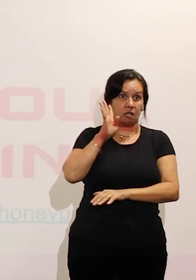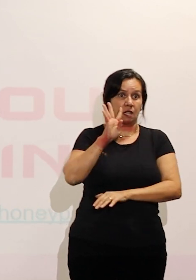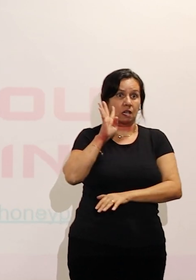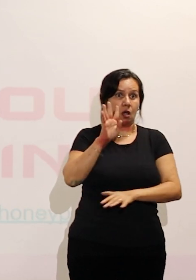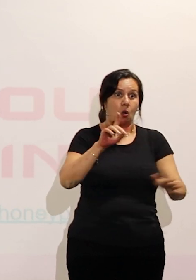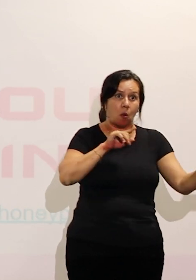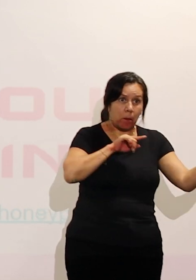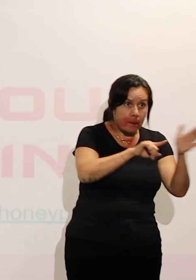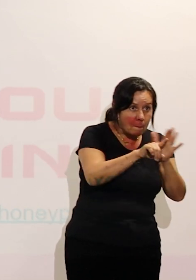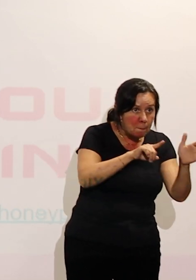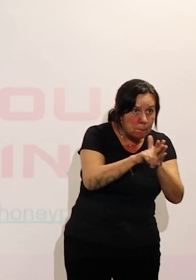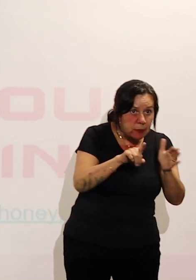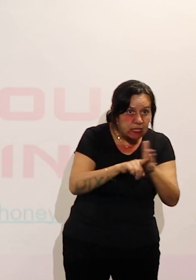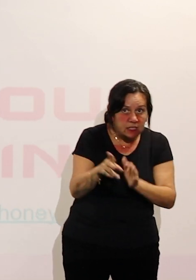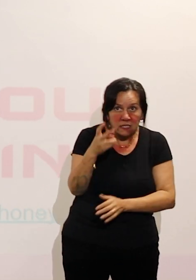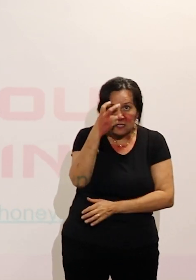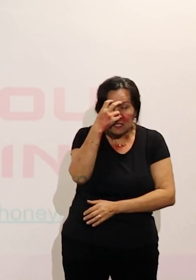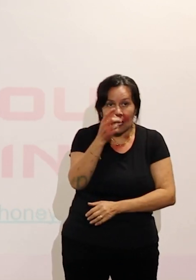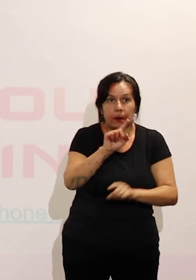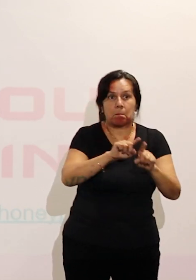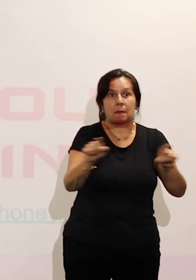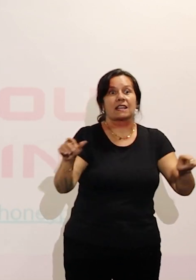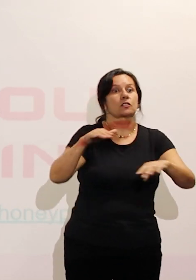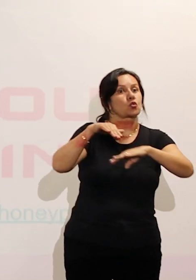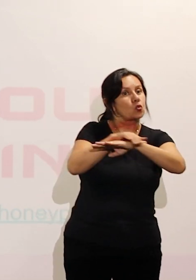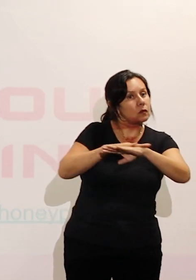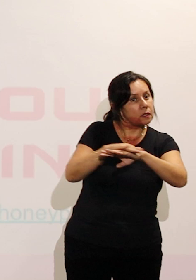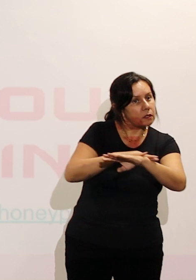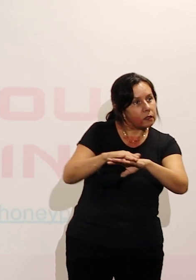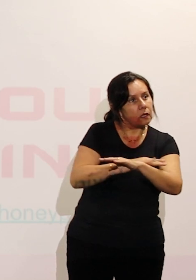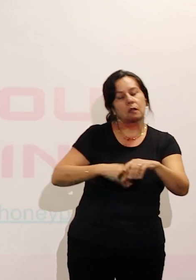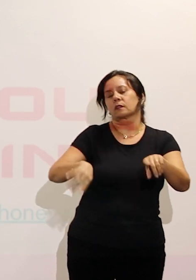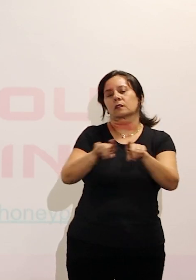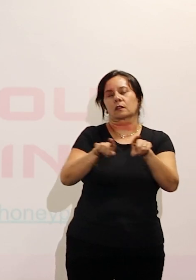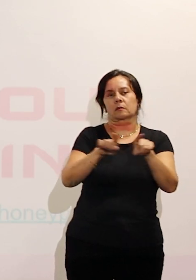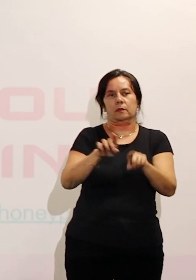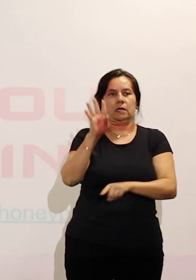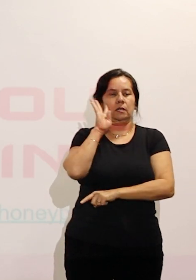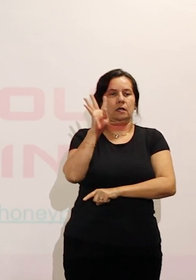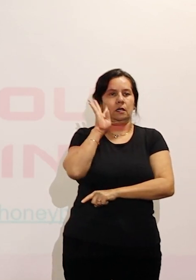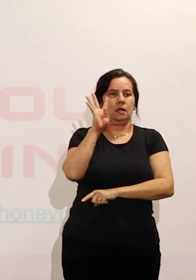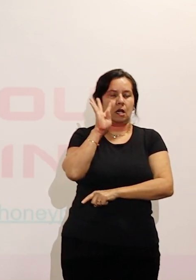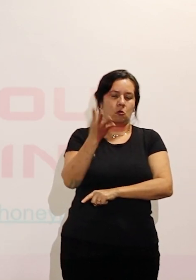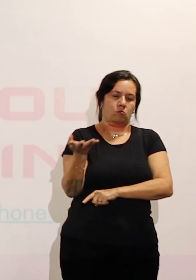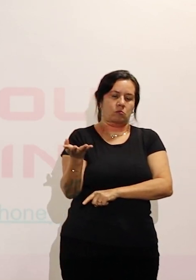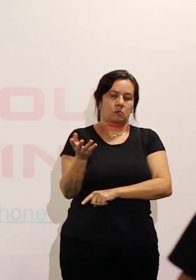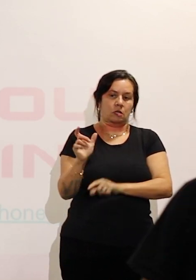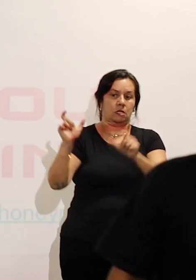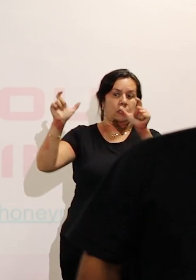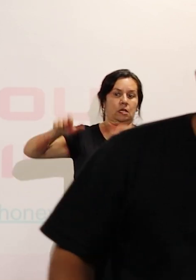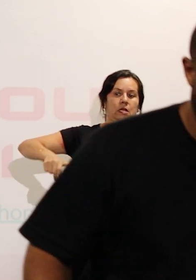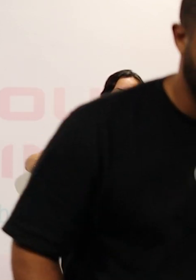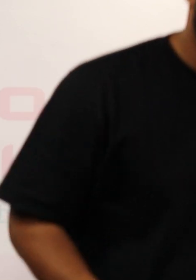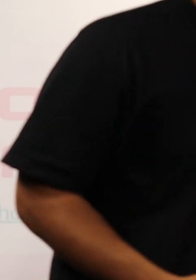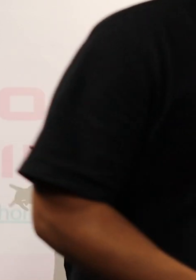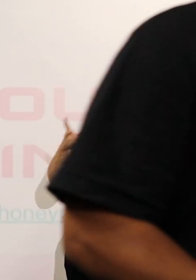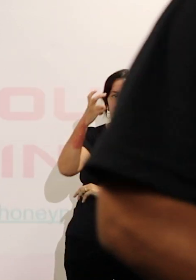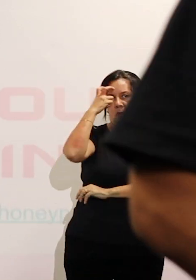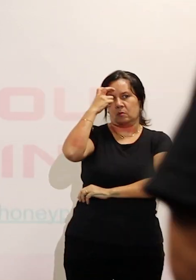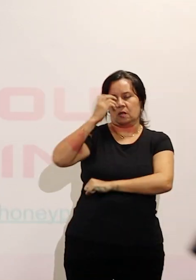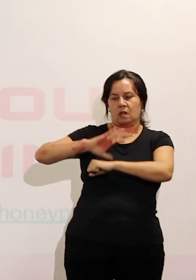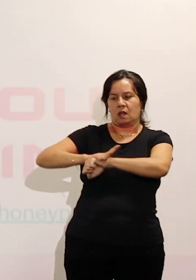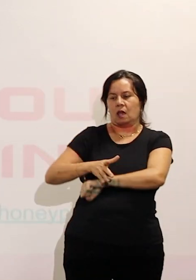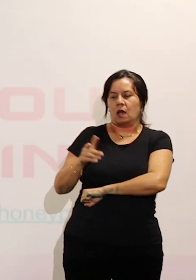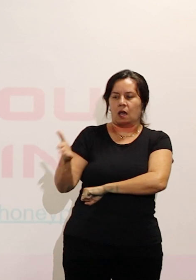as culturas, mas se a gente pode conversar com alguém, é muito legal. Também com alguém que seja daquela cultura, daquela